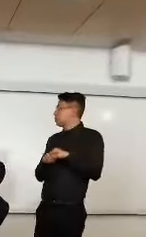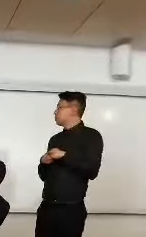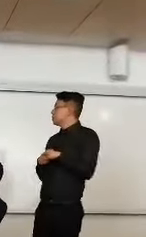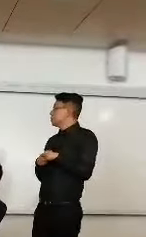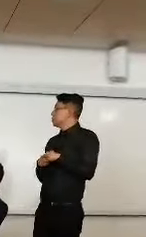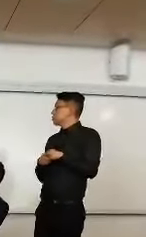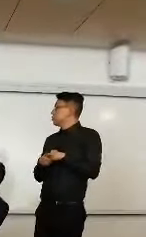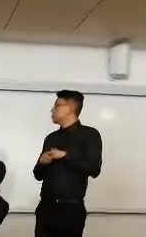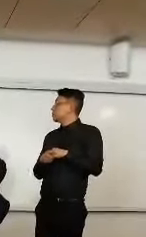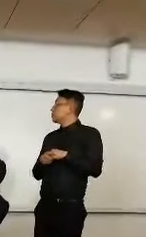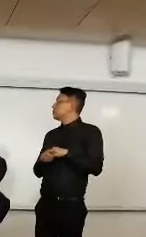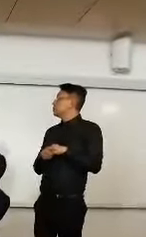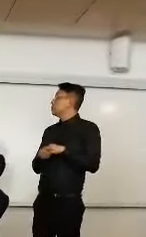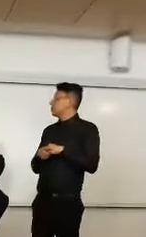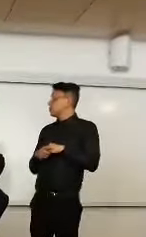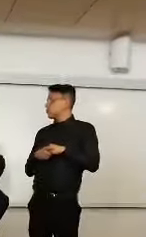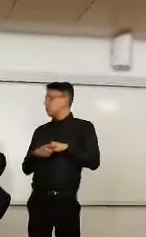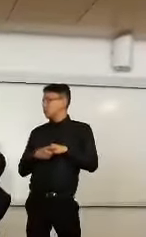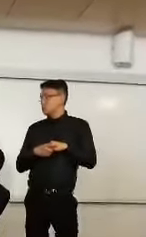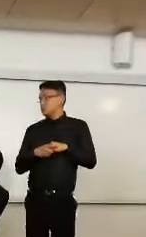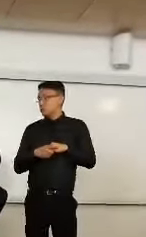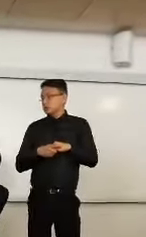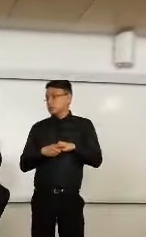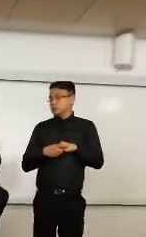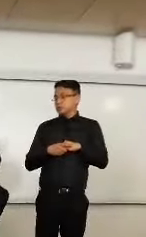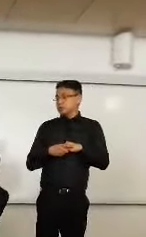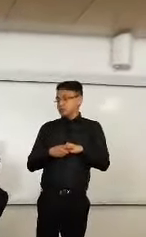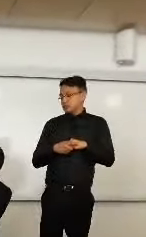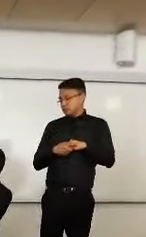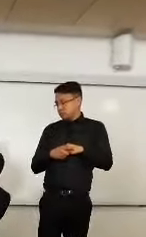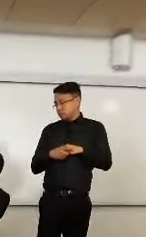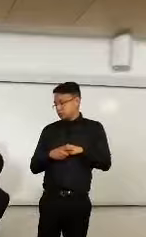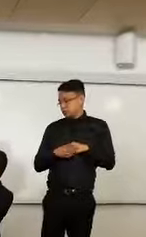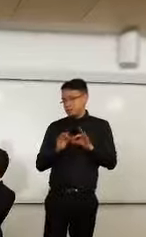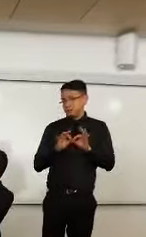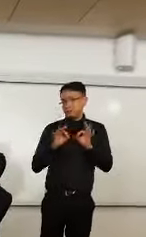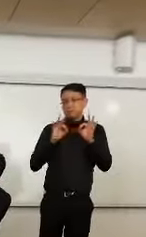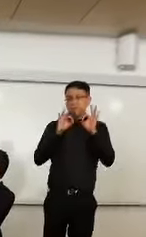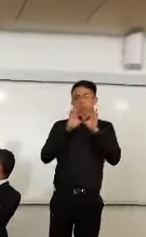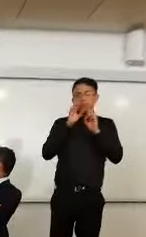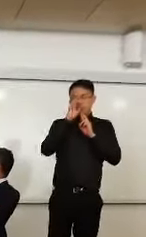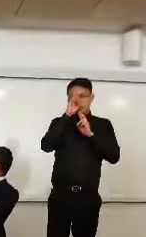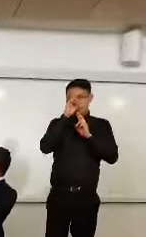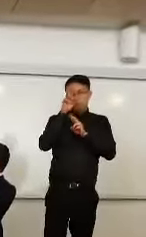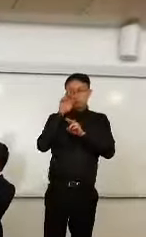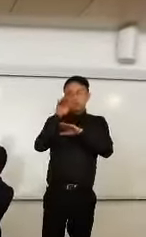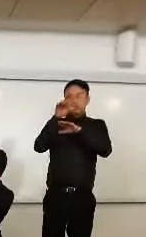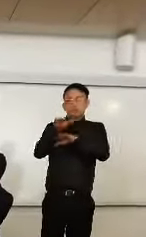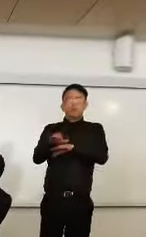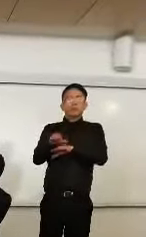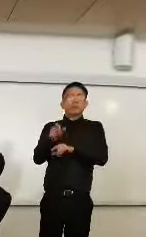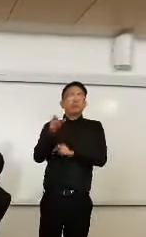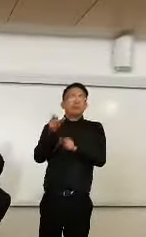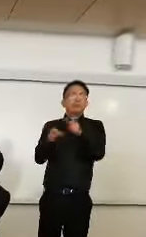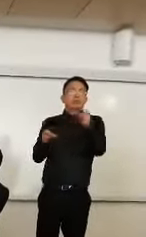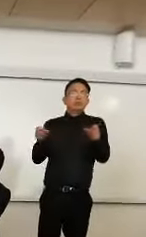por favor. Porque sí es importante hacer un reconocimiento a estos representantes